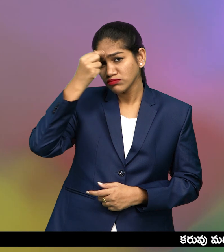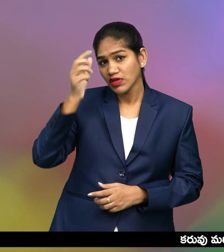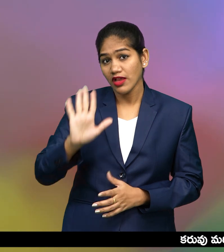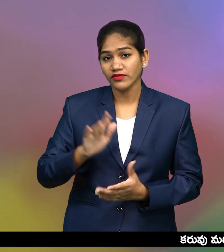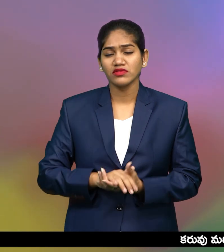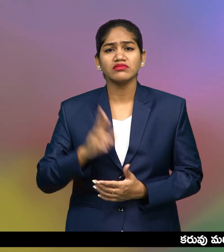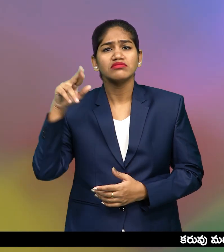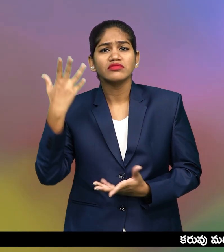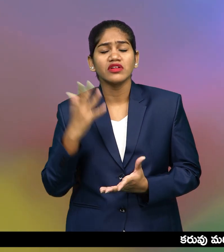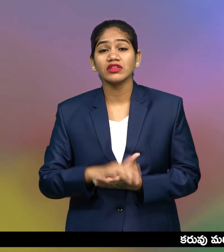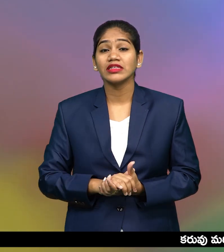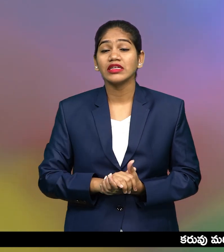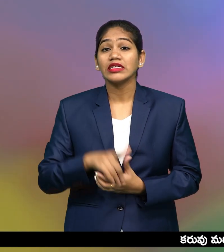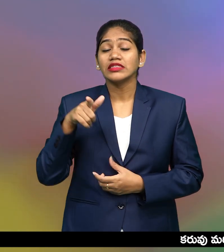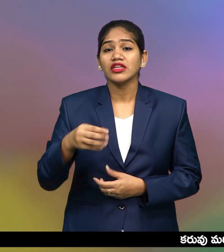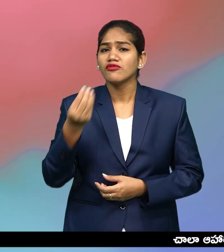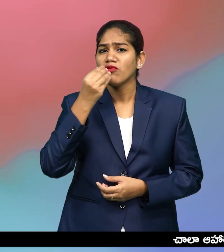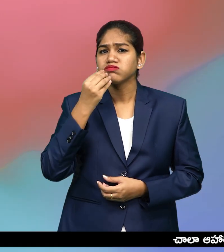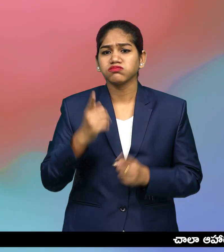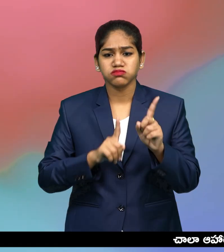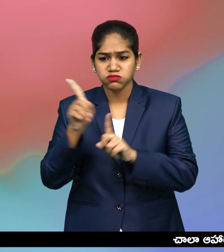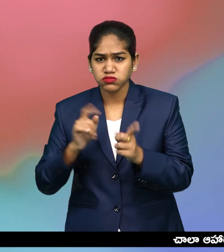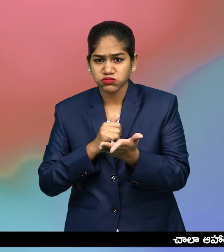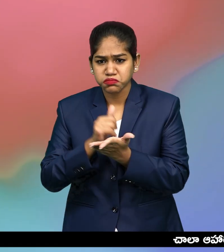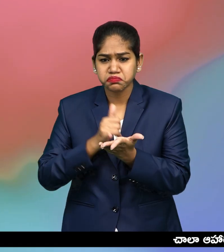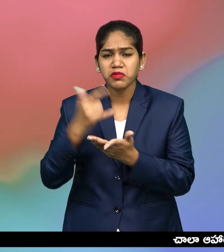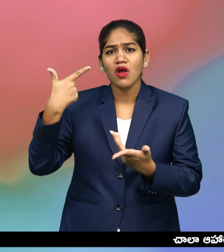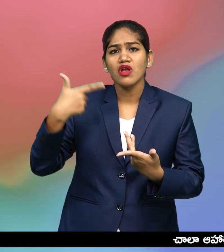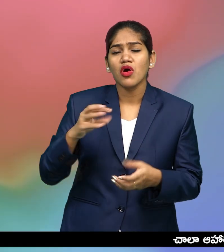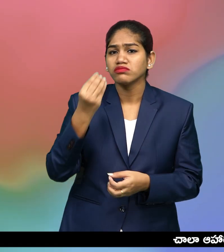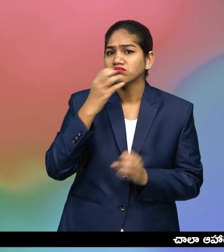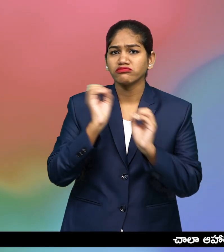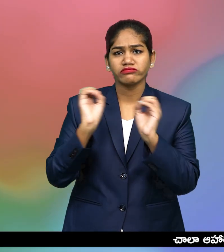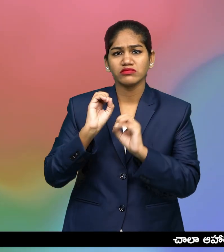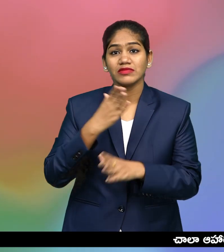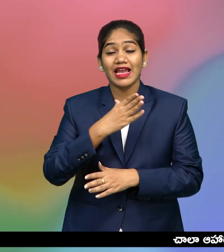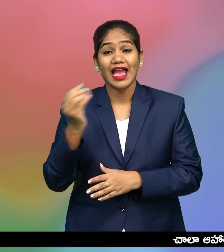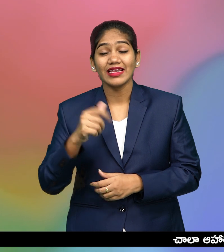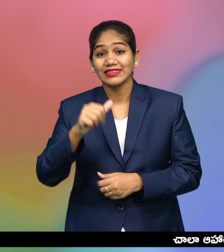కరువు మరియు కరువుల కారణంగా చాలా ఆహార సమస్యలను ఎదుర్కొంది.